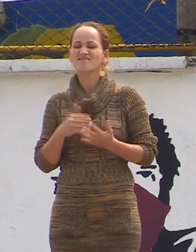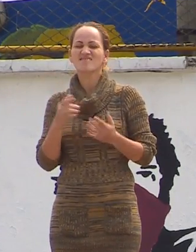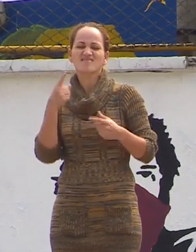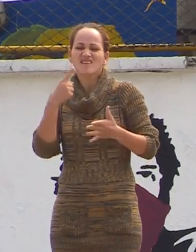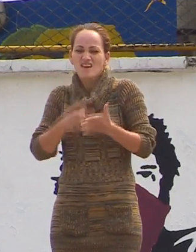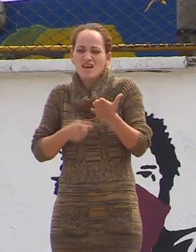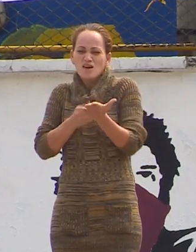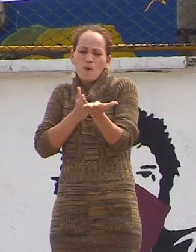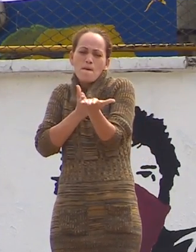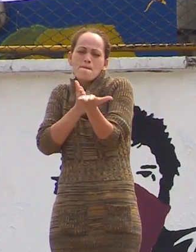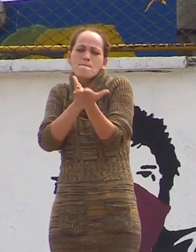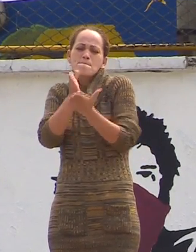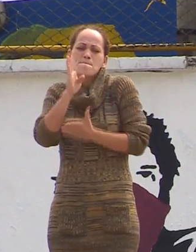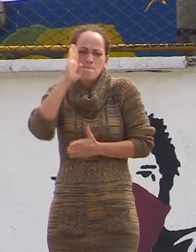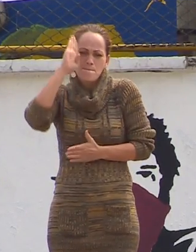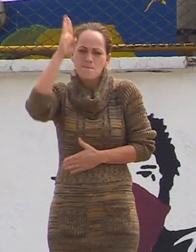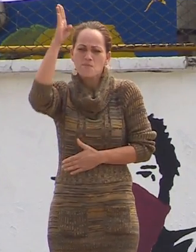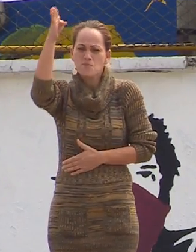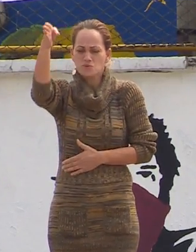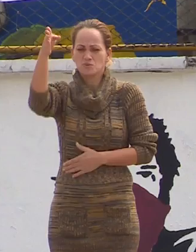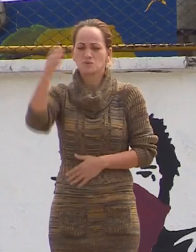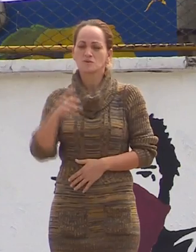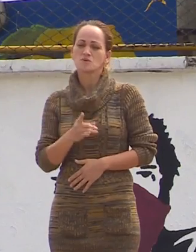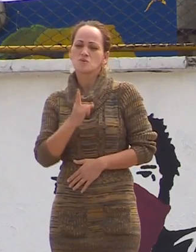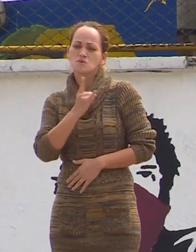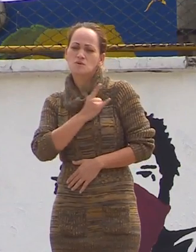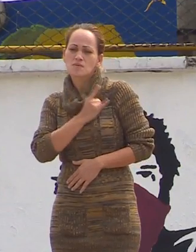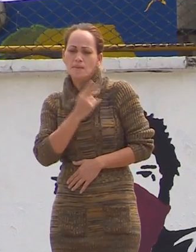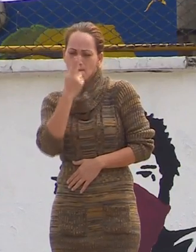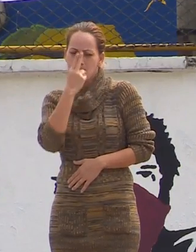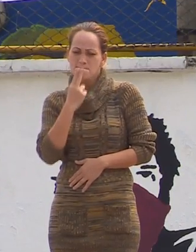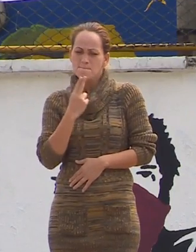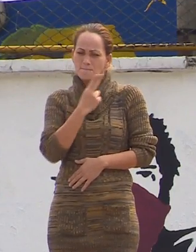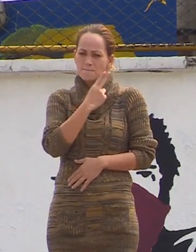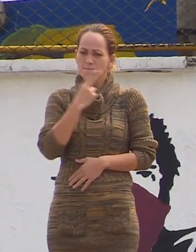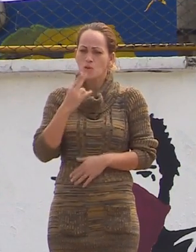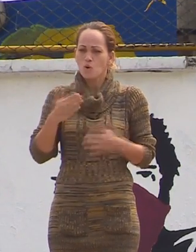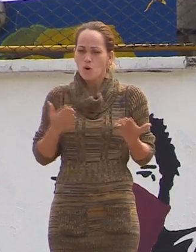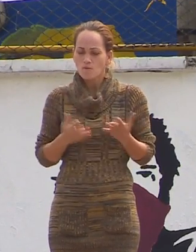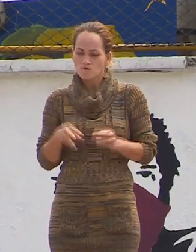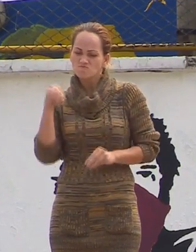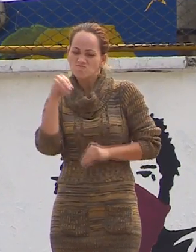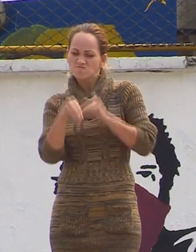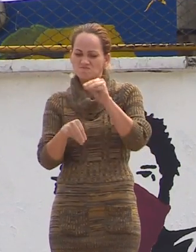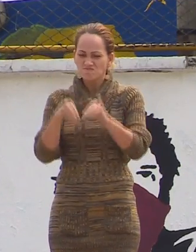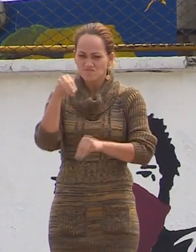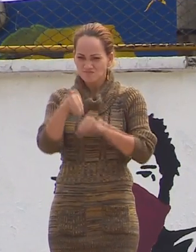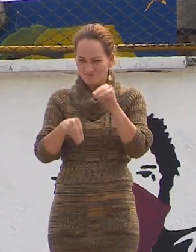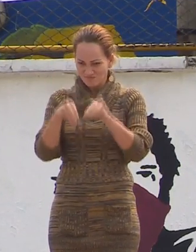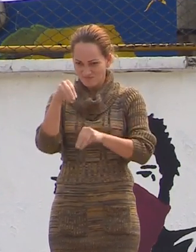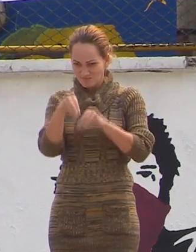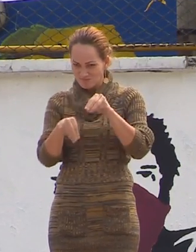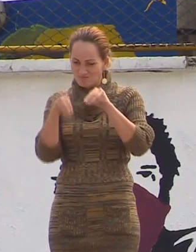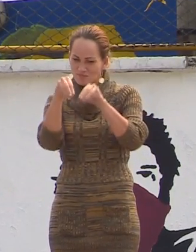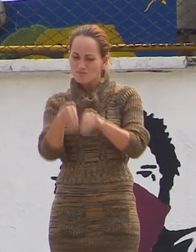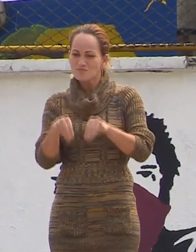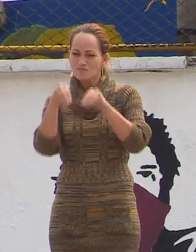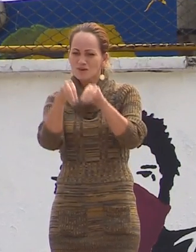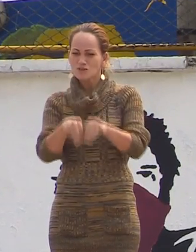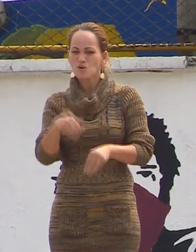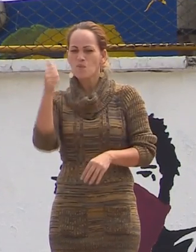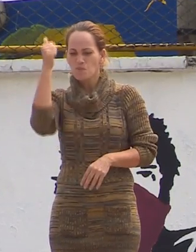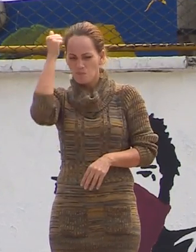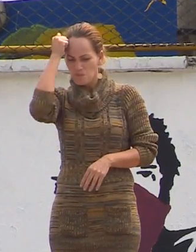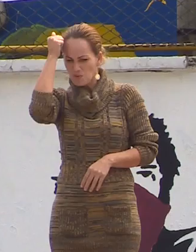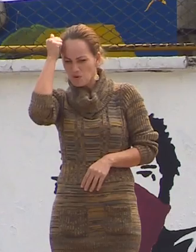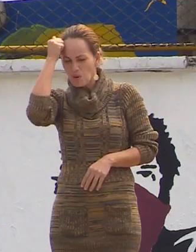horizonte. Una universidad comprometida con la formación de maestros para una